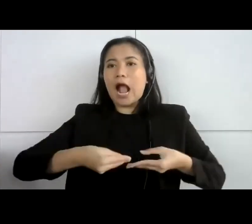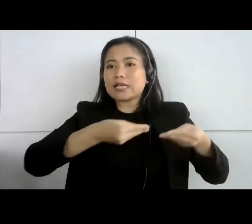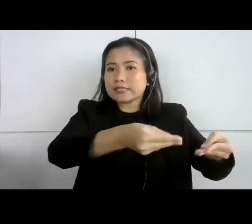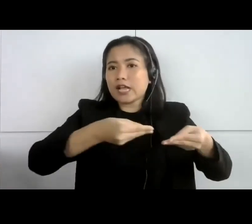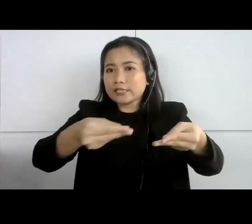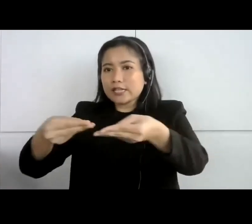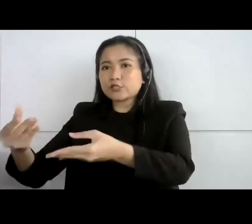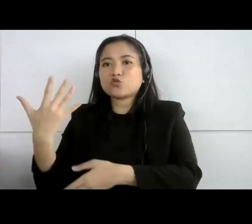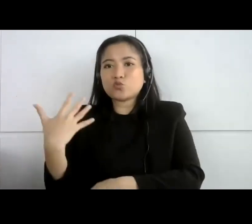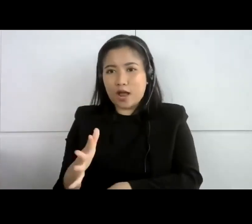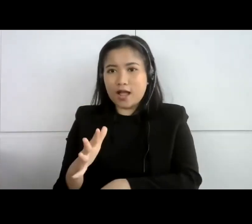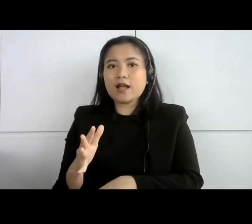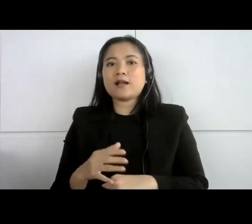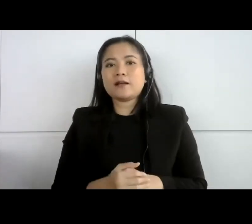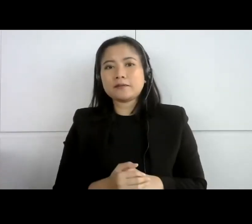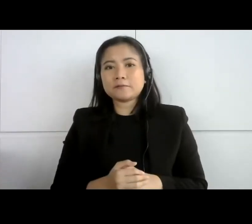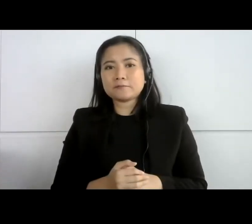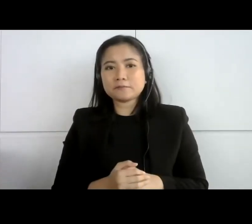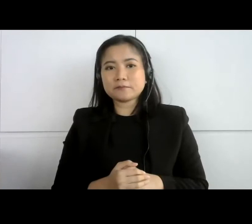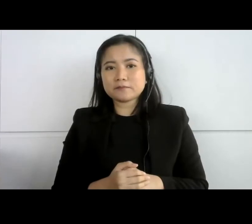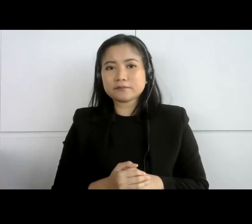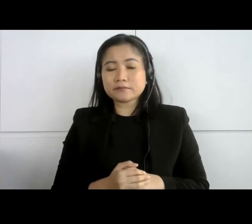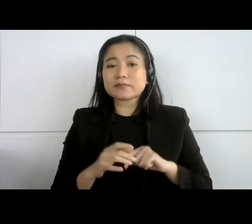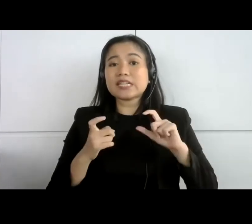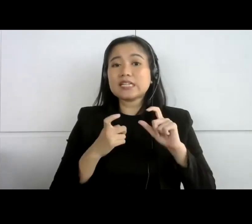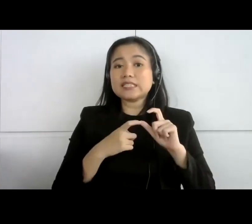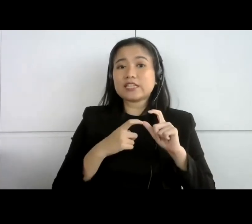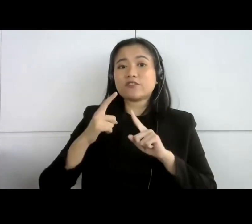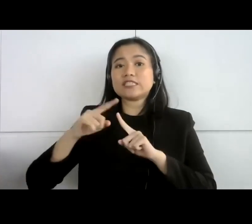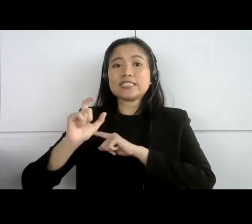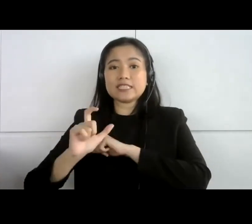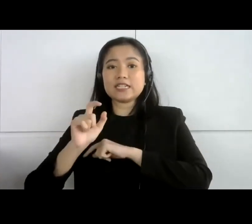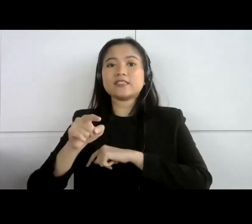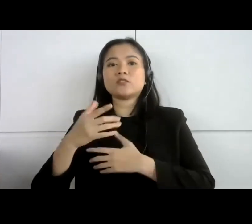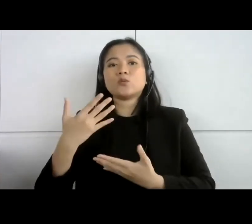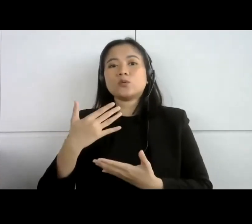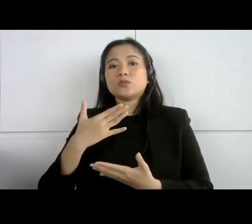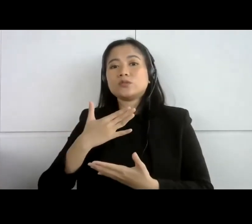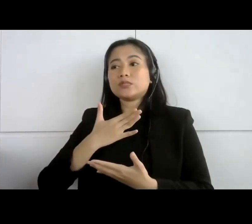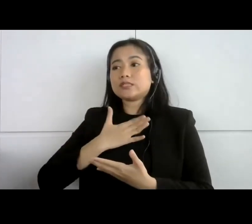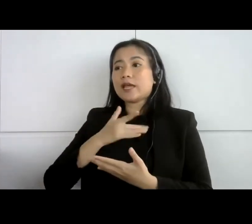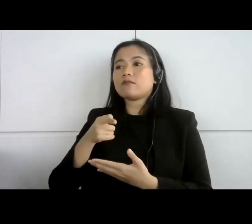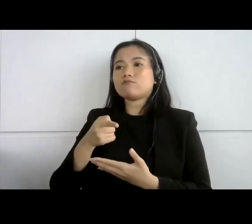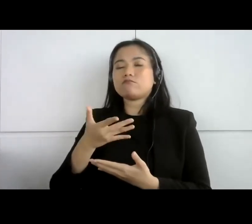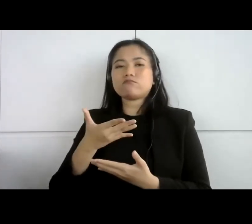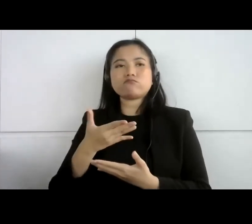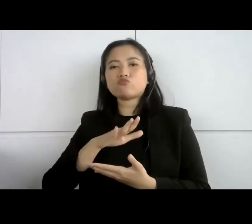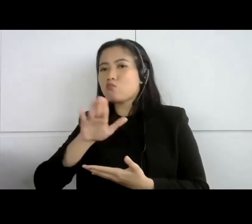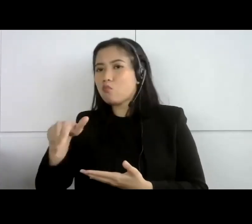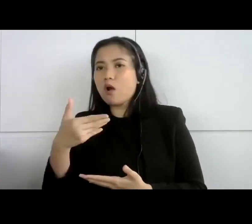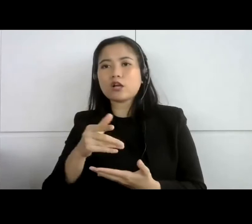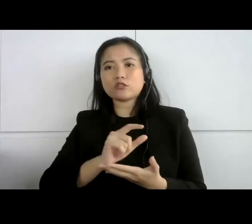ini sudah diberikan oleh Save the Children, saya akan imbaskan ke seluruh sekolah